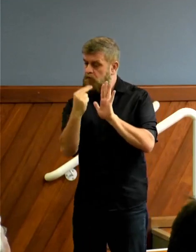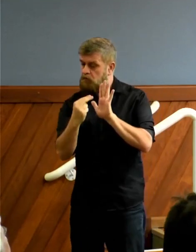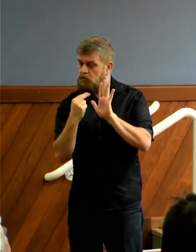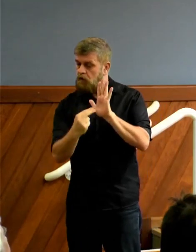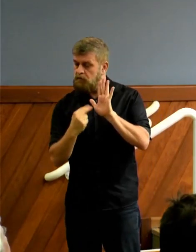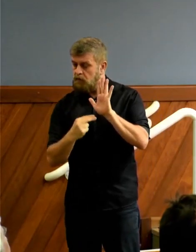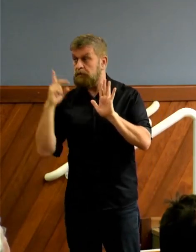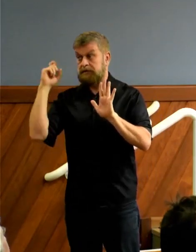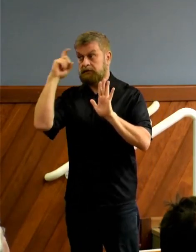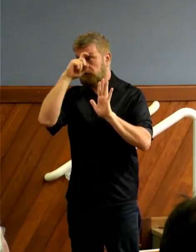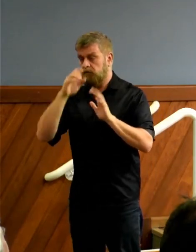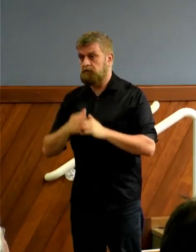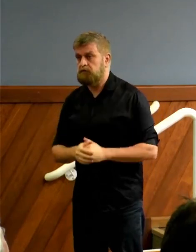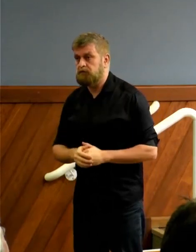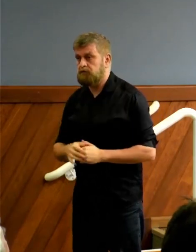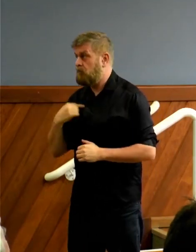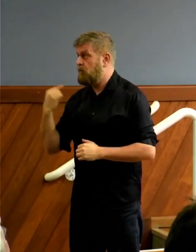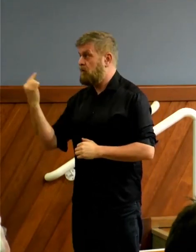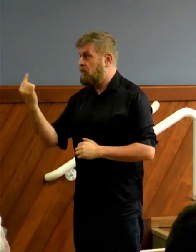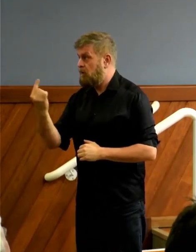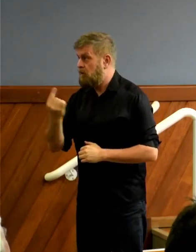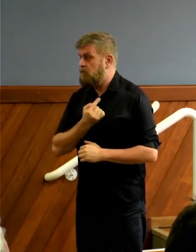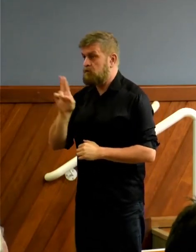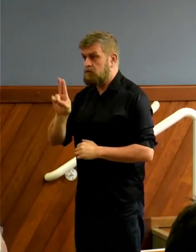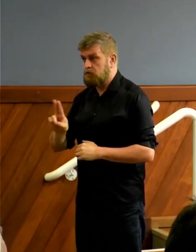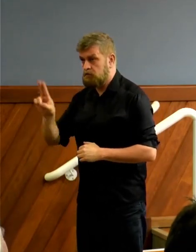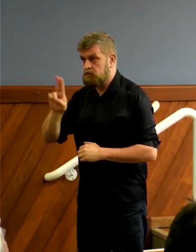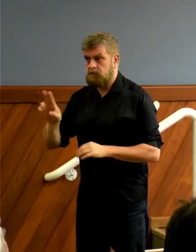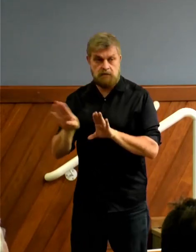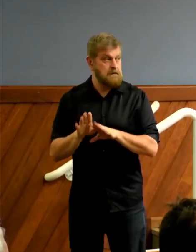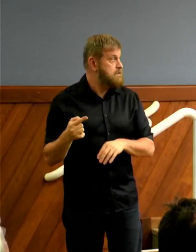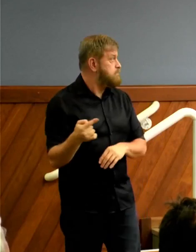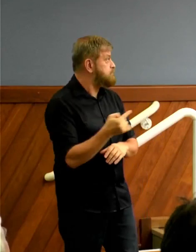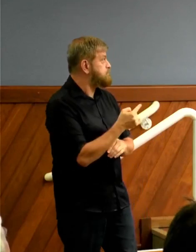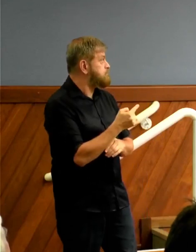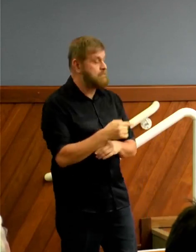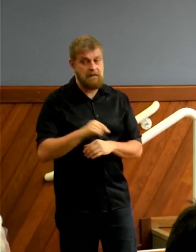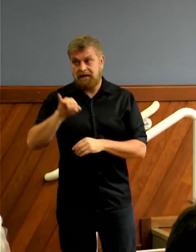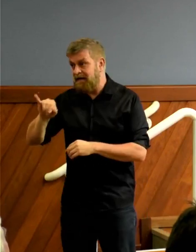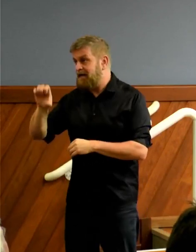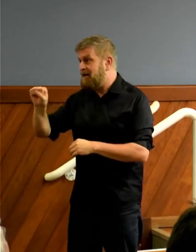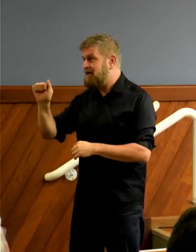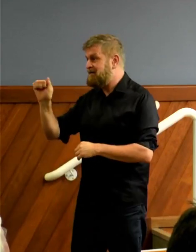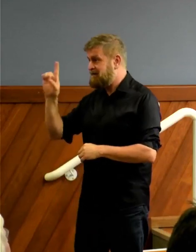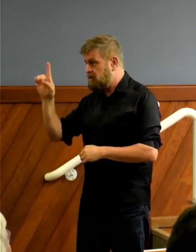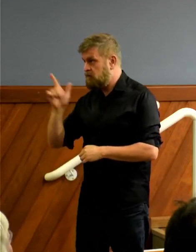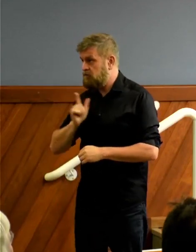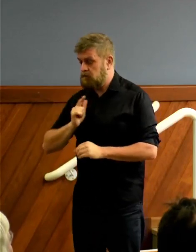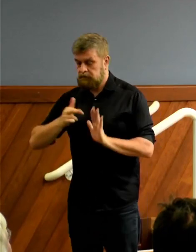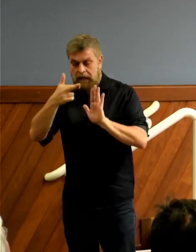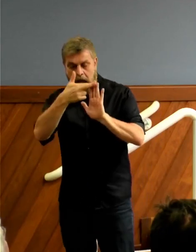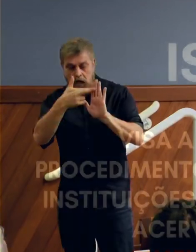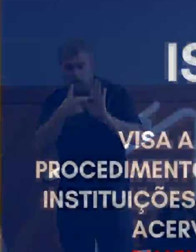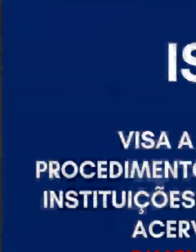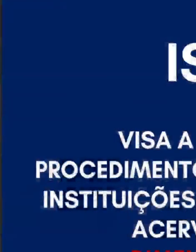coisas é difícil, né? E aí, para nós usamos a ISAD para documentar o acervo. Né? Por quê? Porque ela visa a